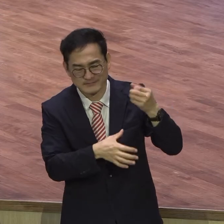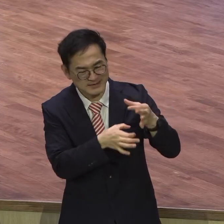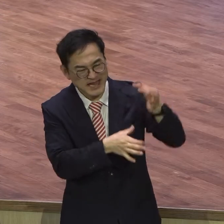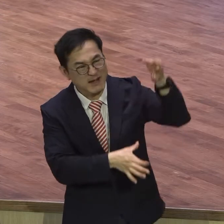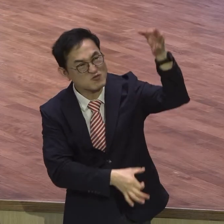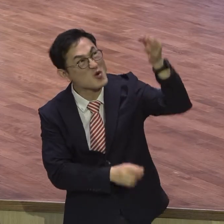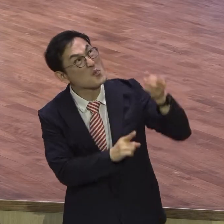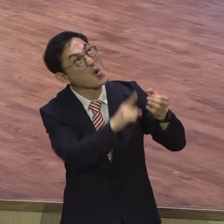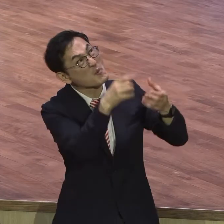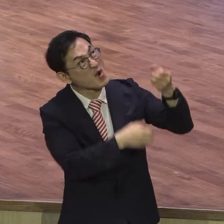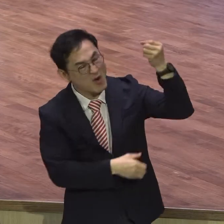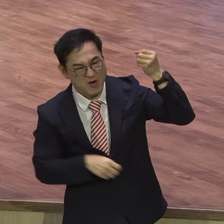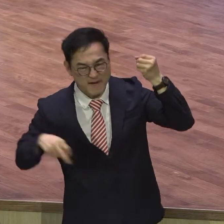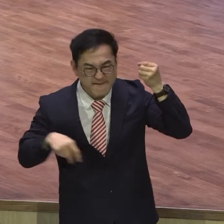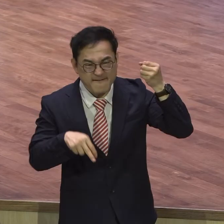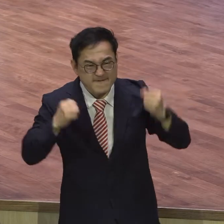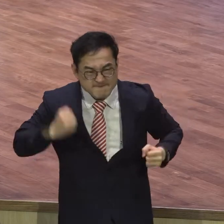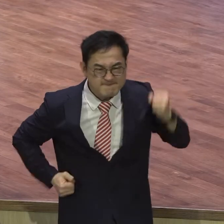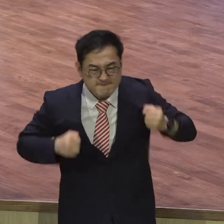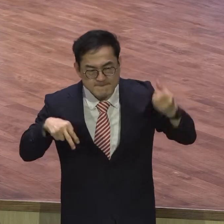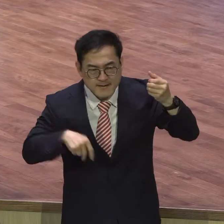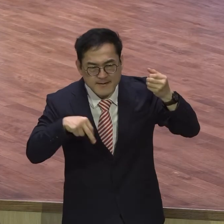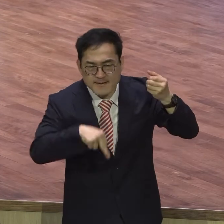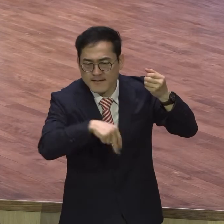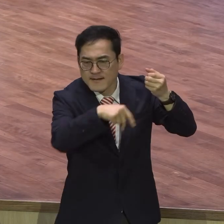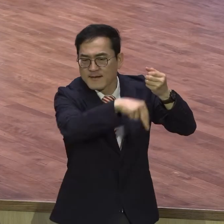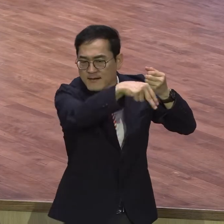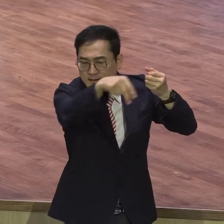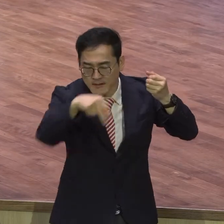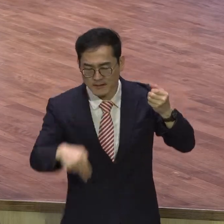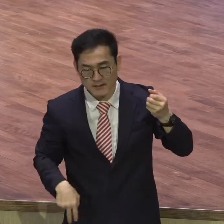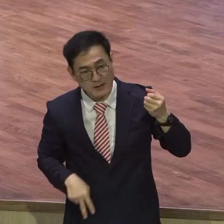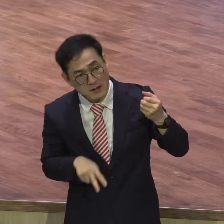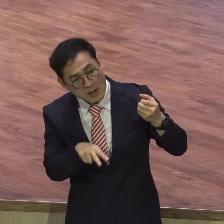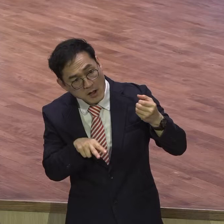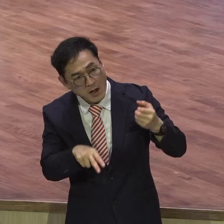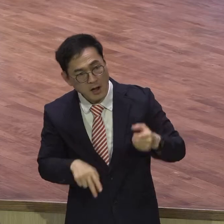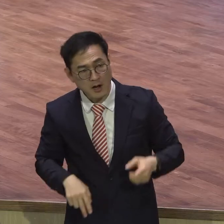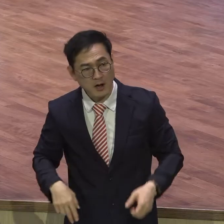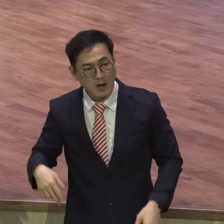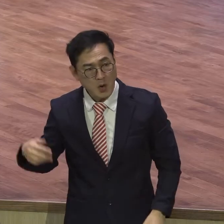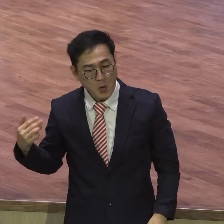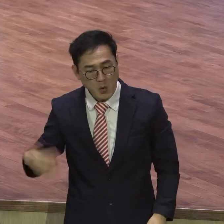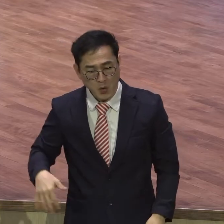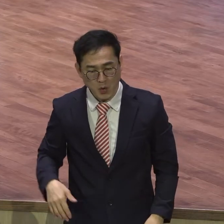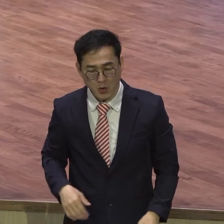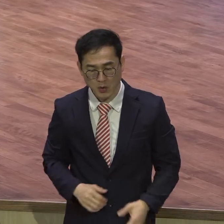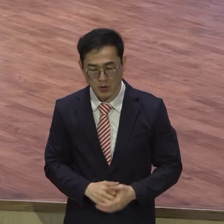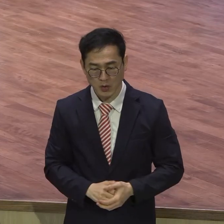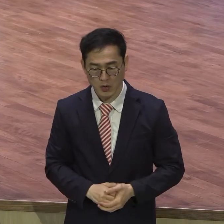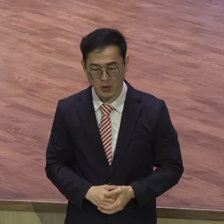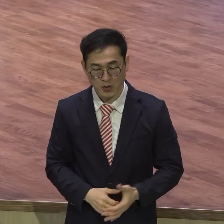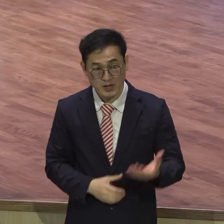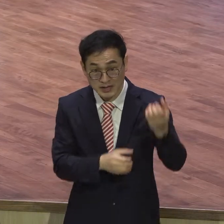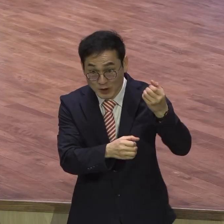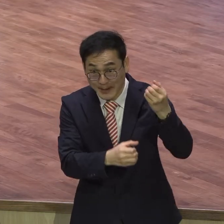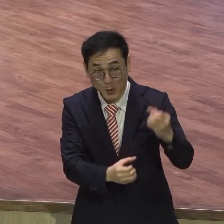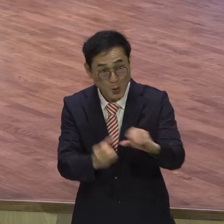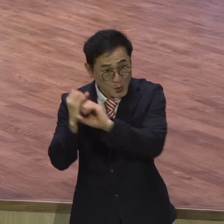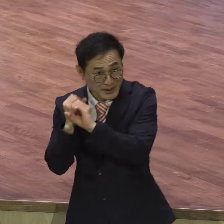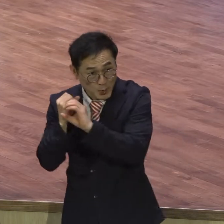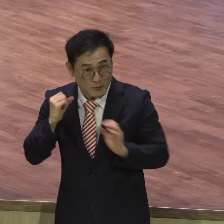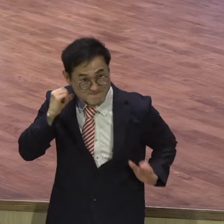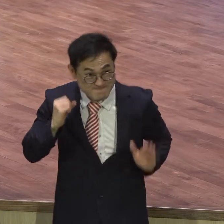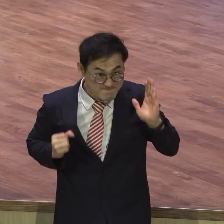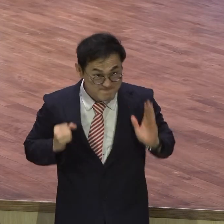팍 우와 어느 장선도 그 못할 일이 그걸 잡고 뛴다고 지금 무슨 힘으로 뛰나